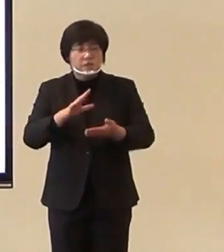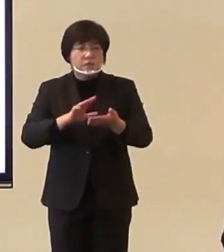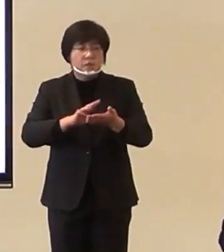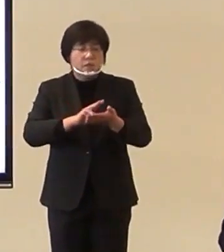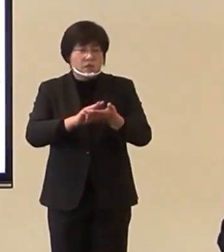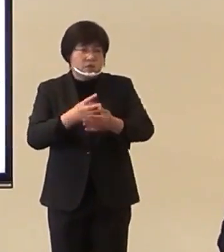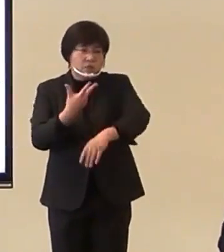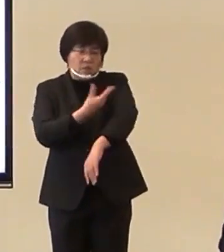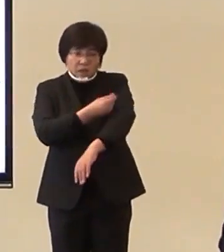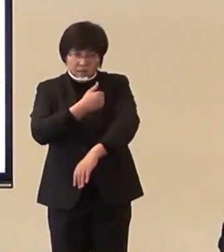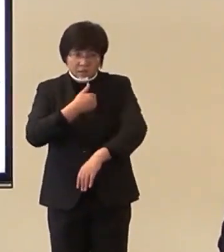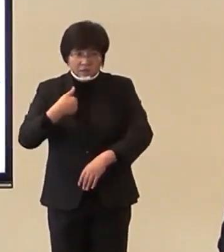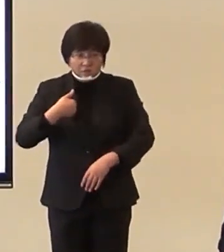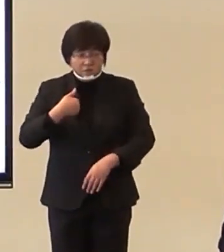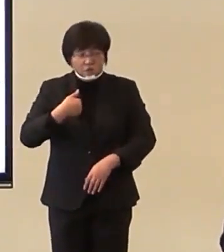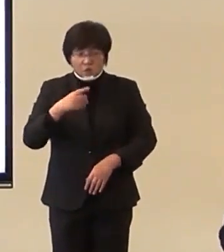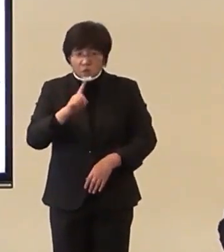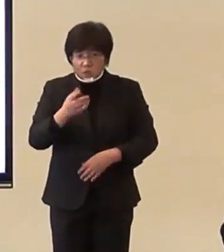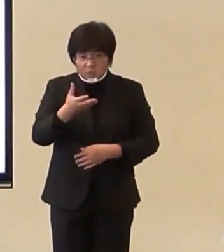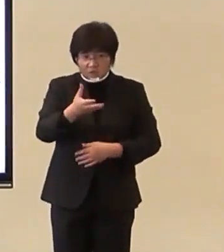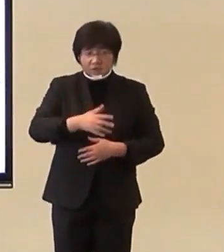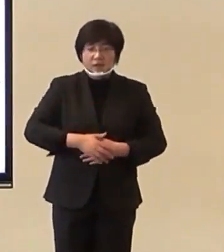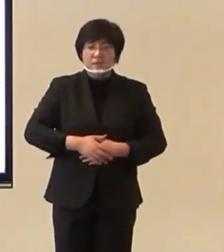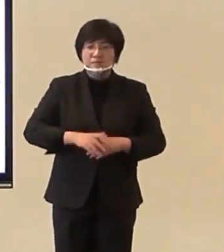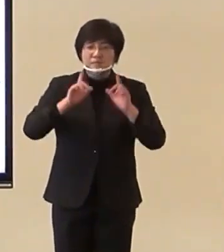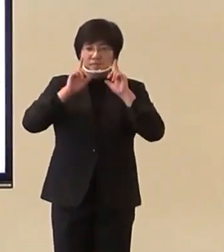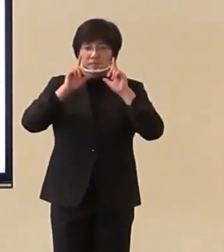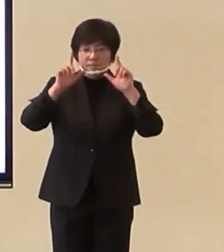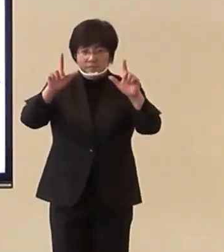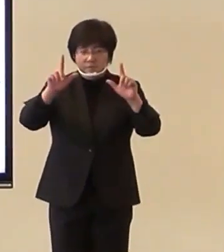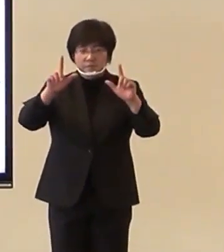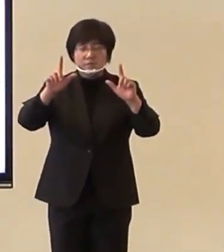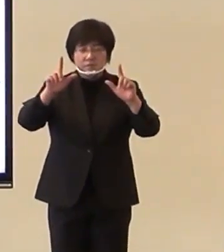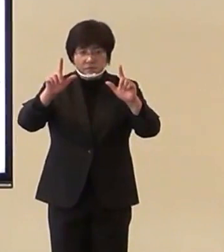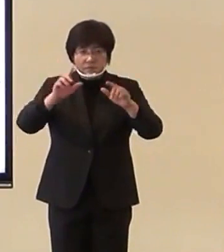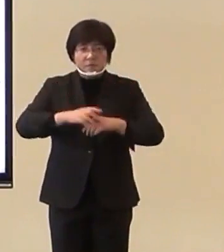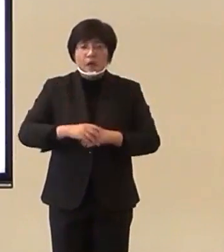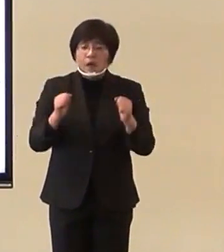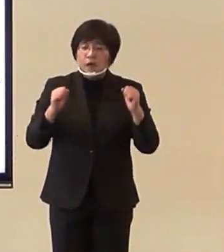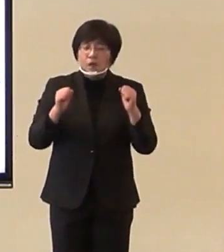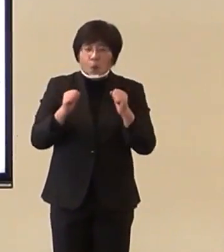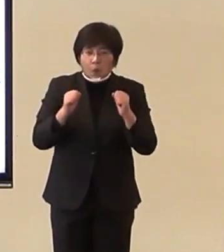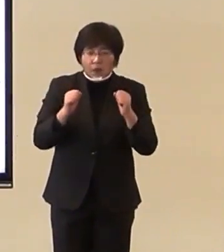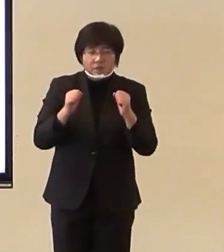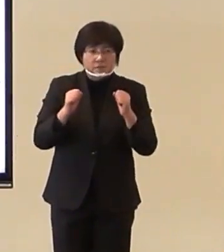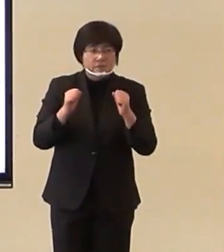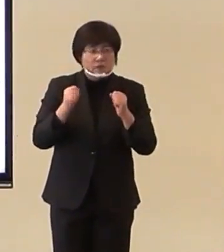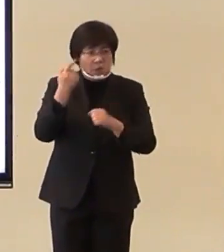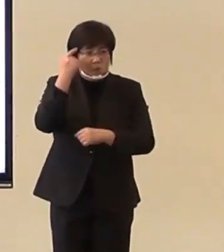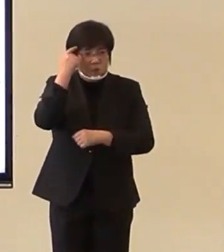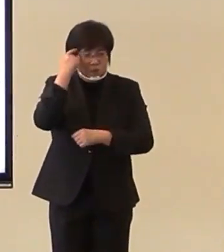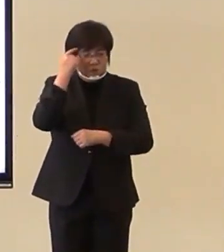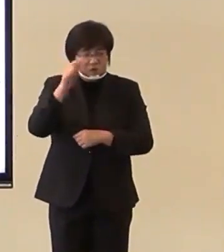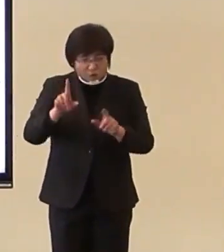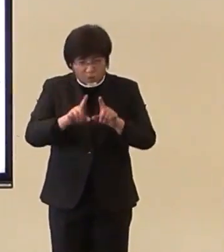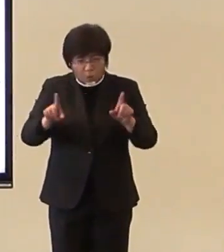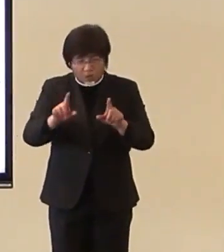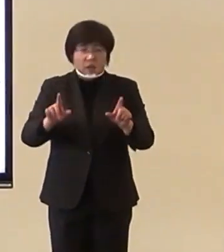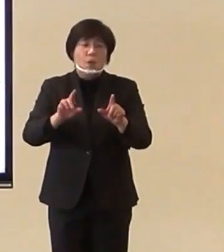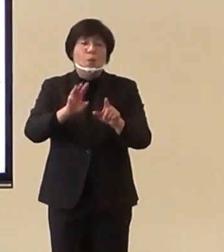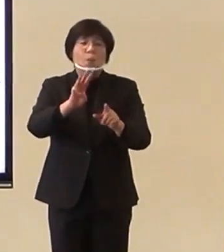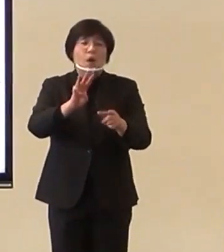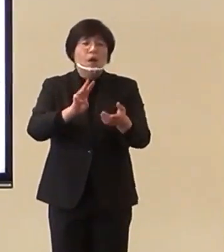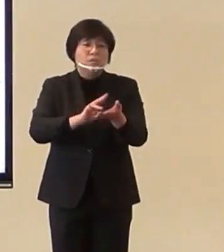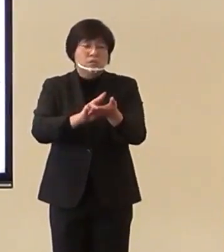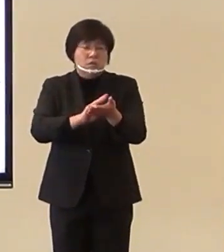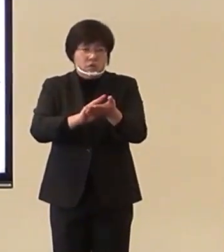え方でしょうか。 まずその怖いっていうことね、それはお薬ですから全